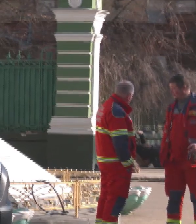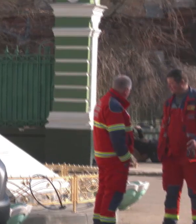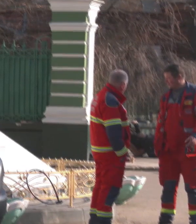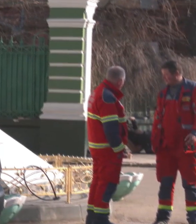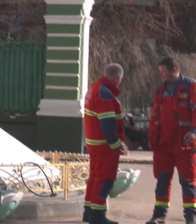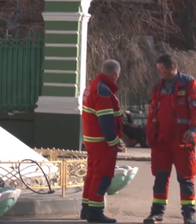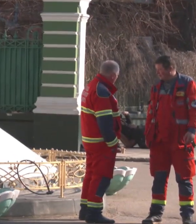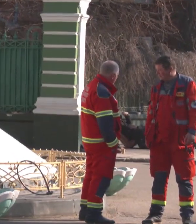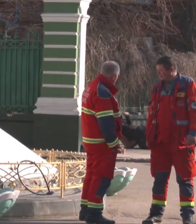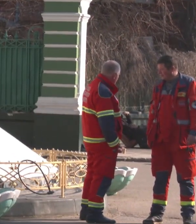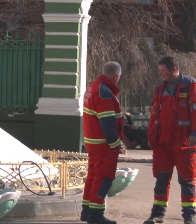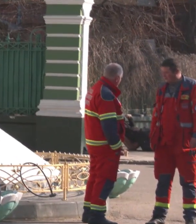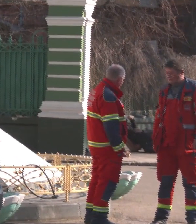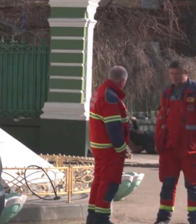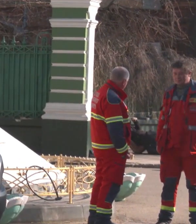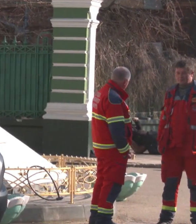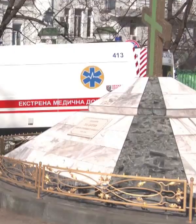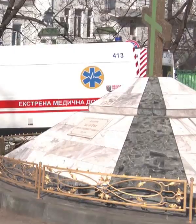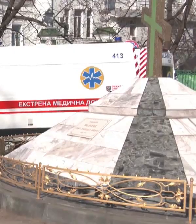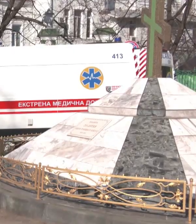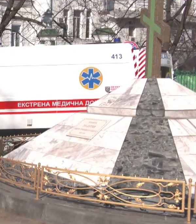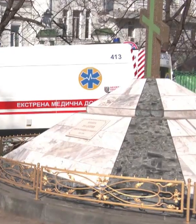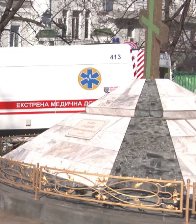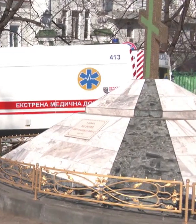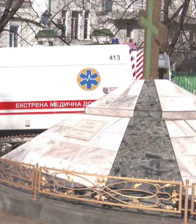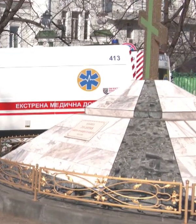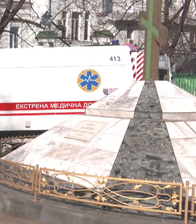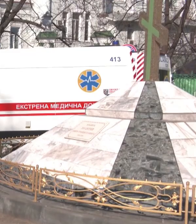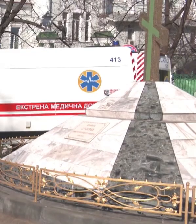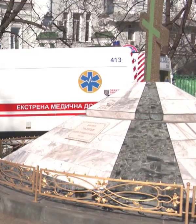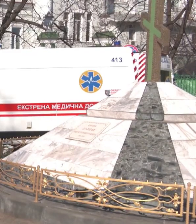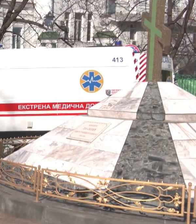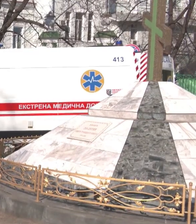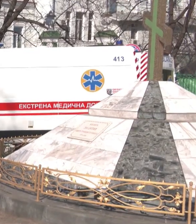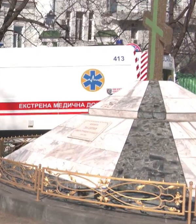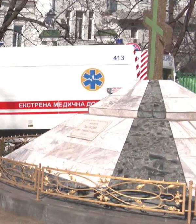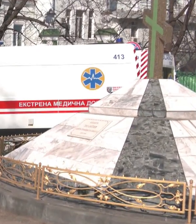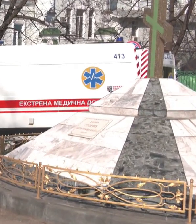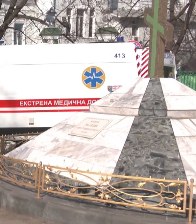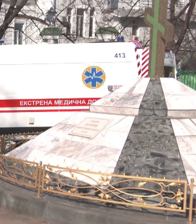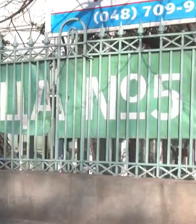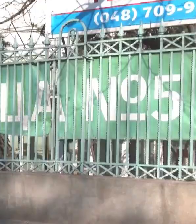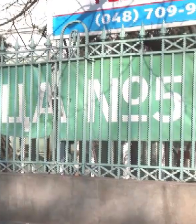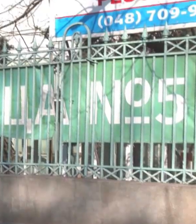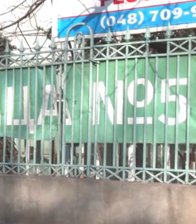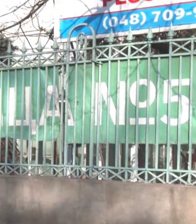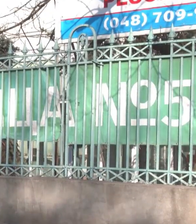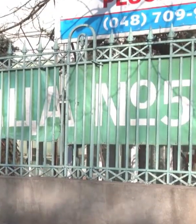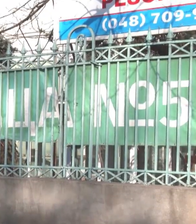області. Там зареєстрували майже 1000 ковідних пацієнтів. Від початку вакцинації щеплення отримали вже